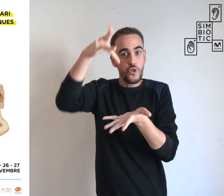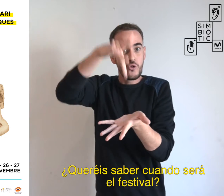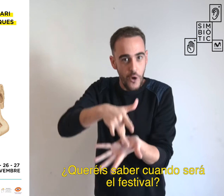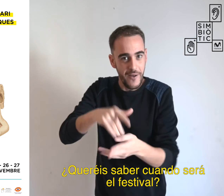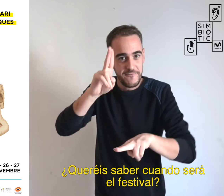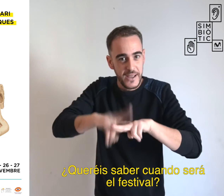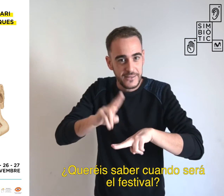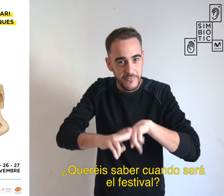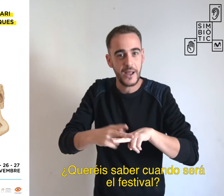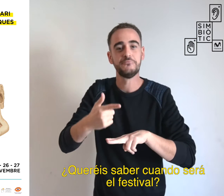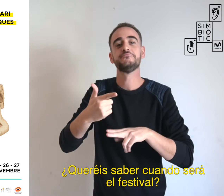¿Queréis saber cuándo será el festival?